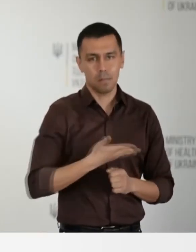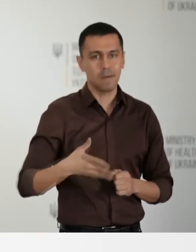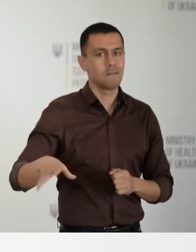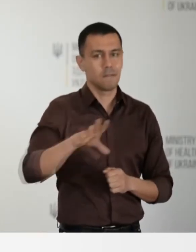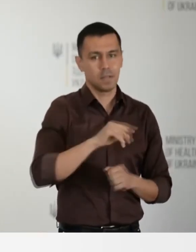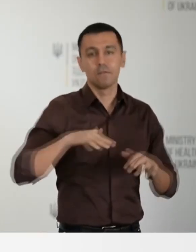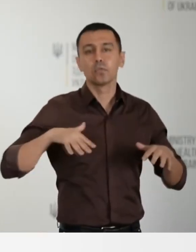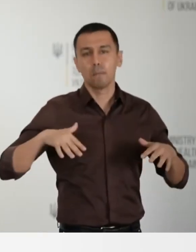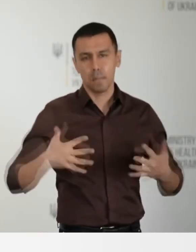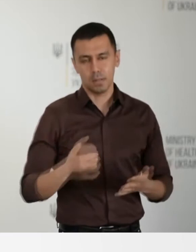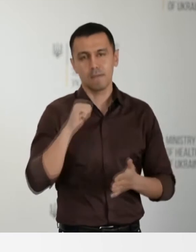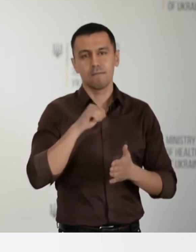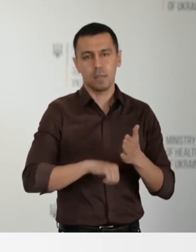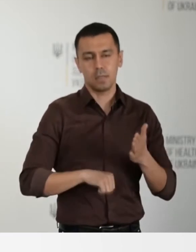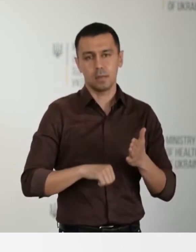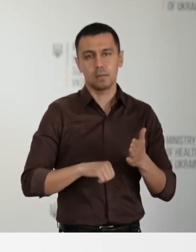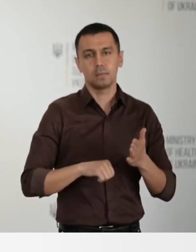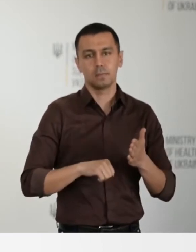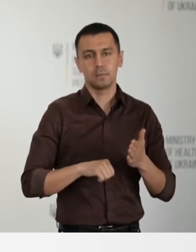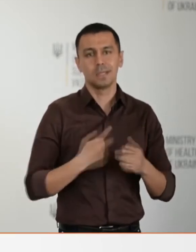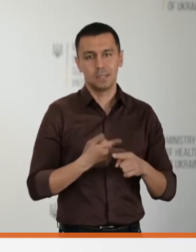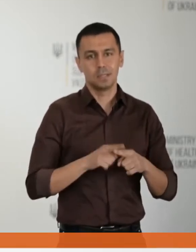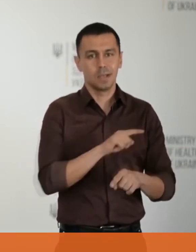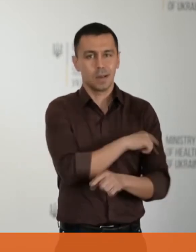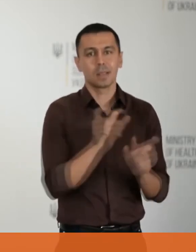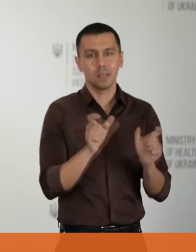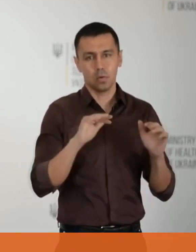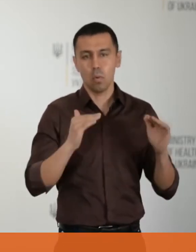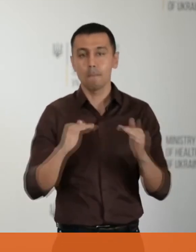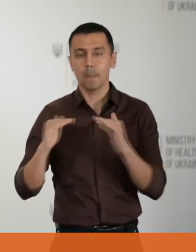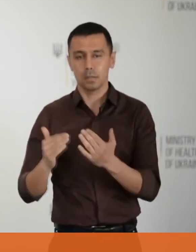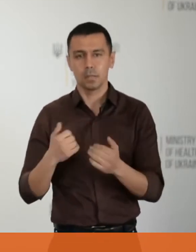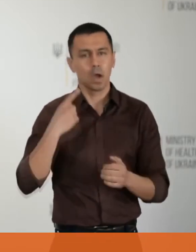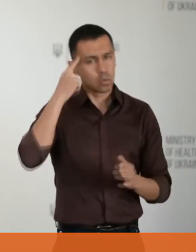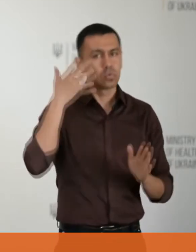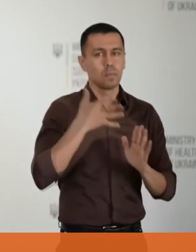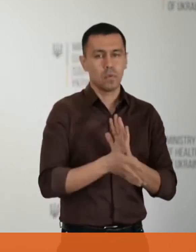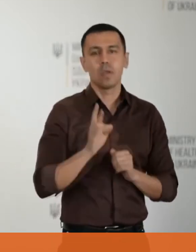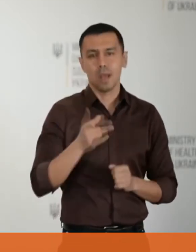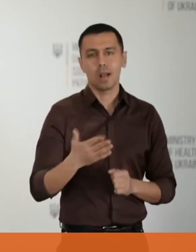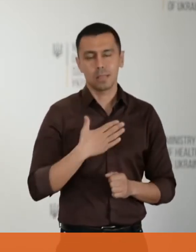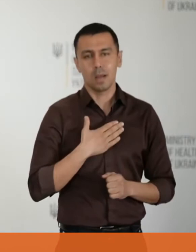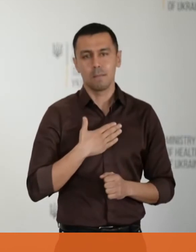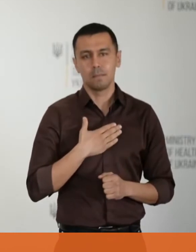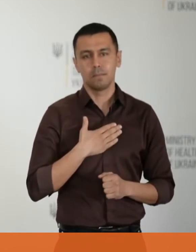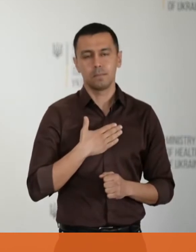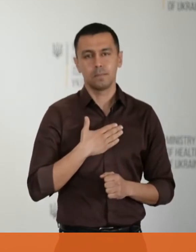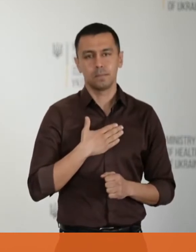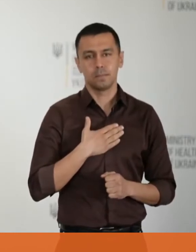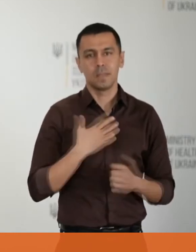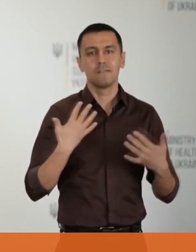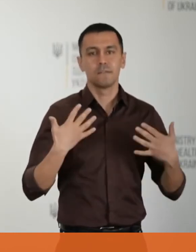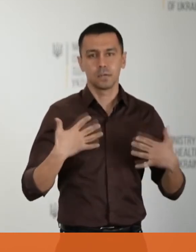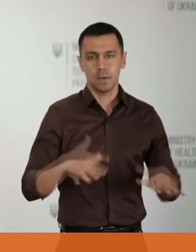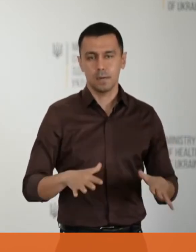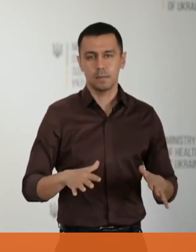всі втомилися від цих карантинних обмежень. Я розумію, як нам